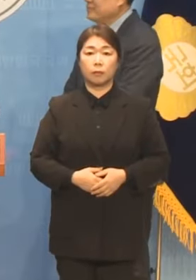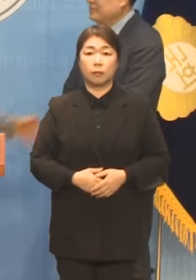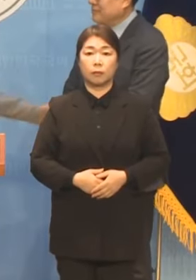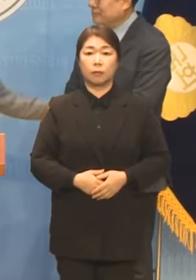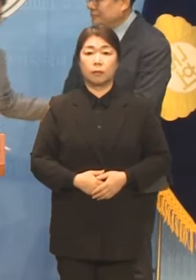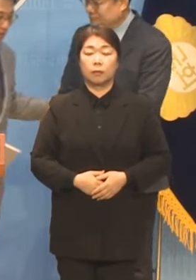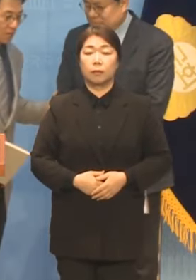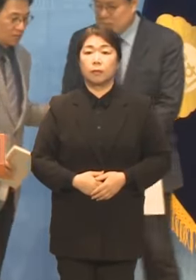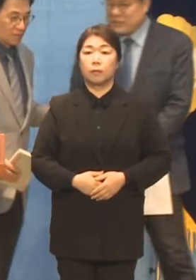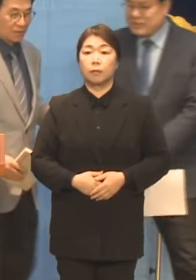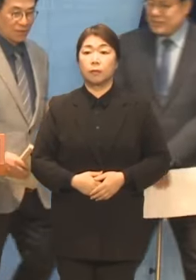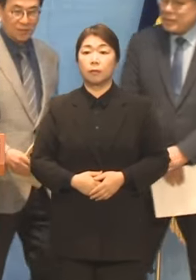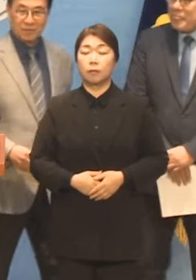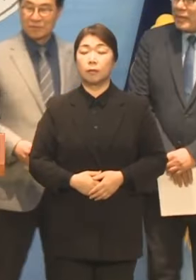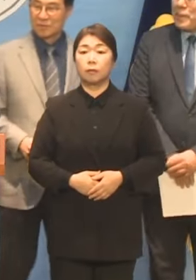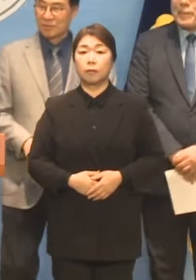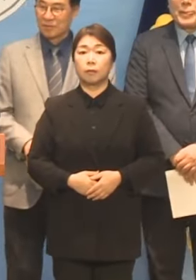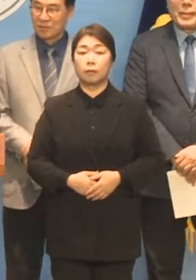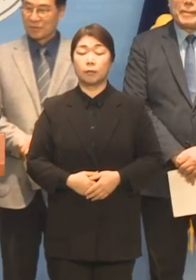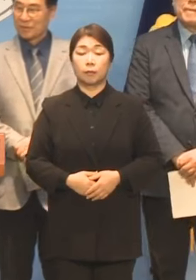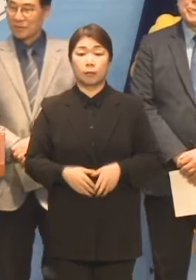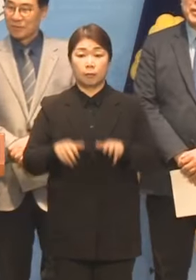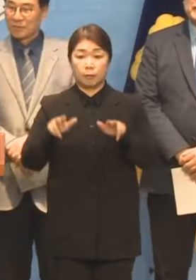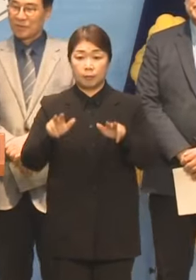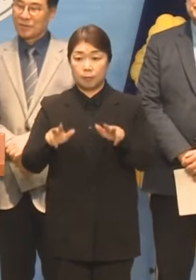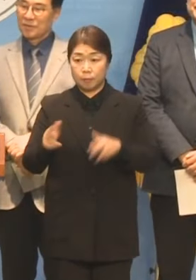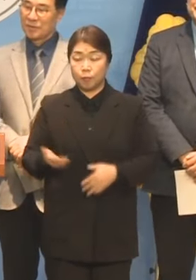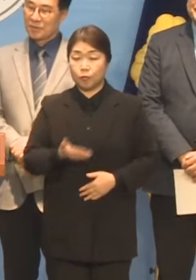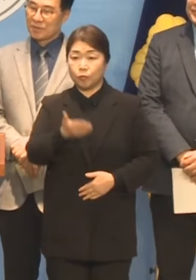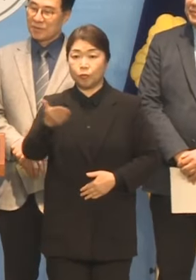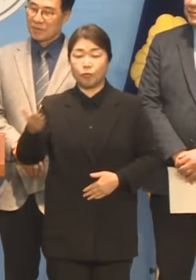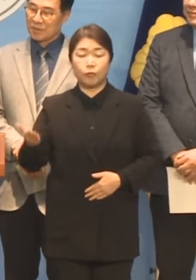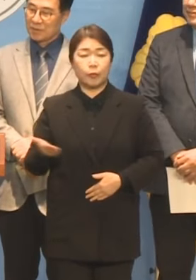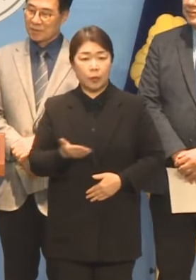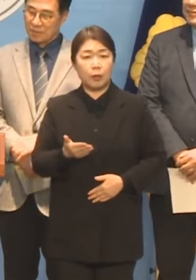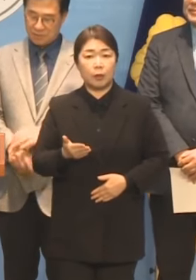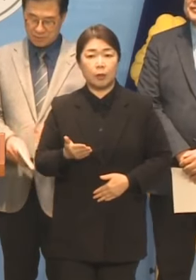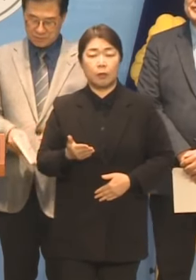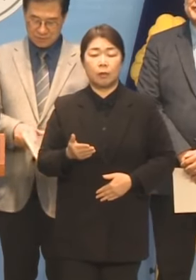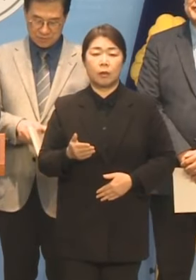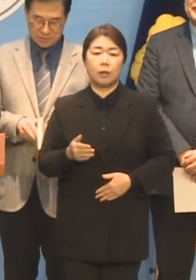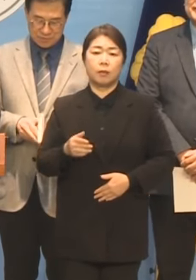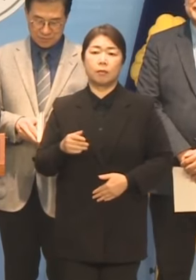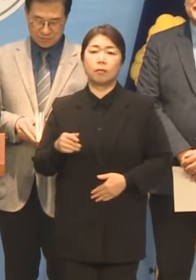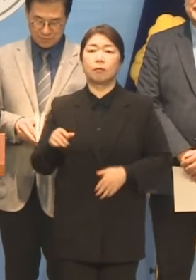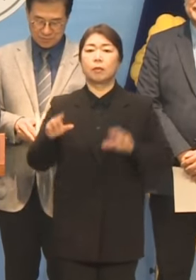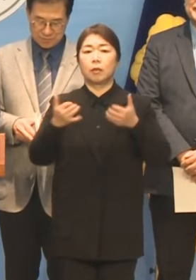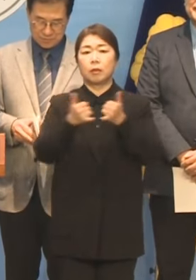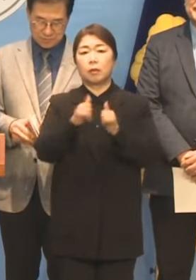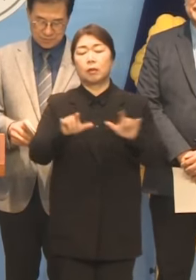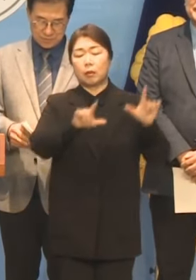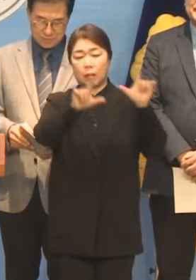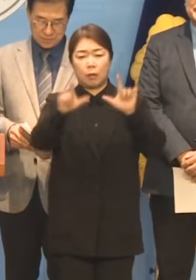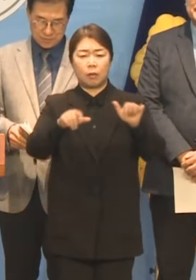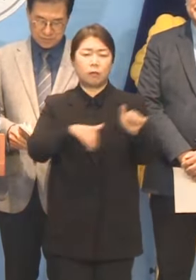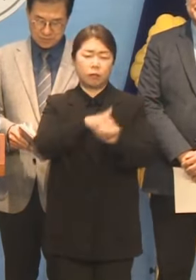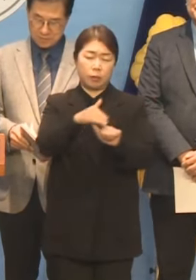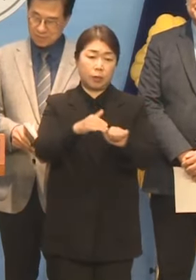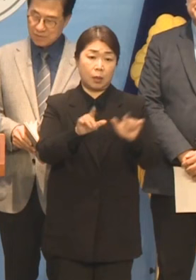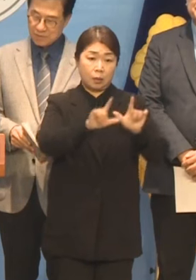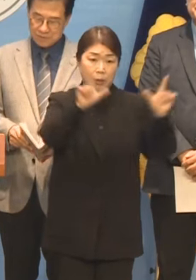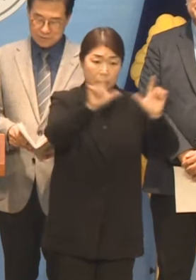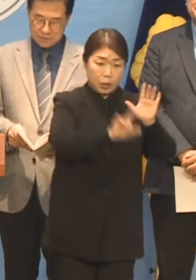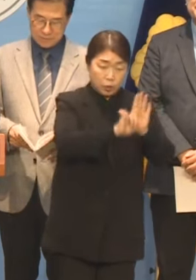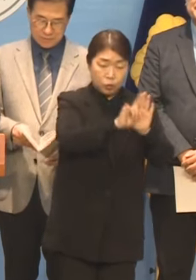고맙습니다 아 지금 우리는 전대 미문의 기 앞에 직면해 있습니다 기후위기